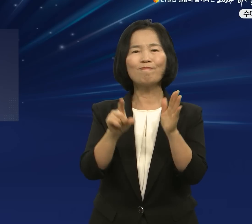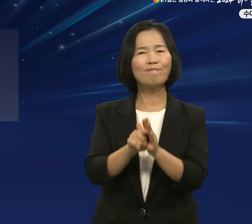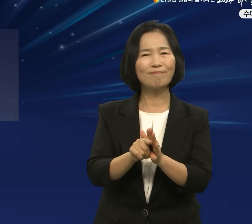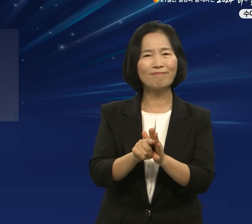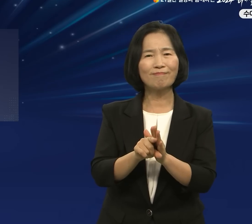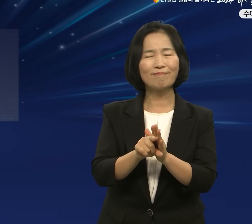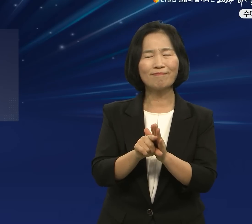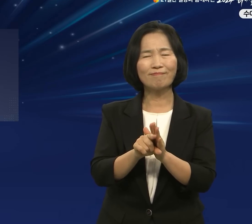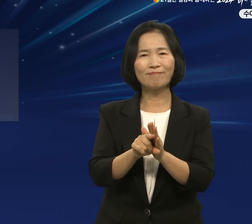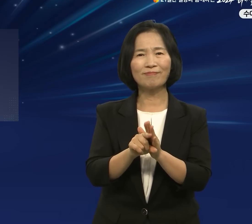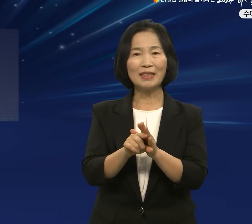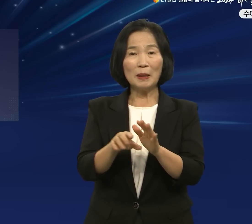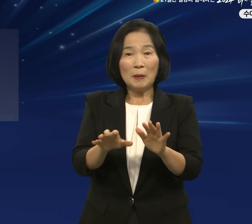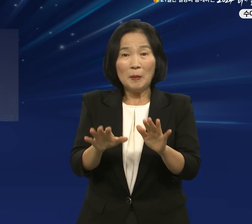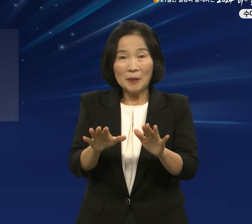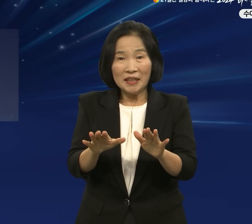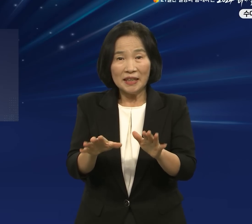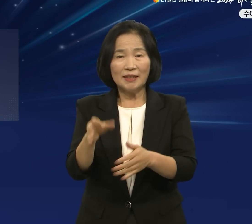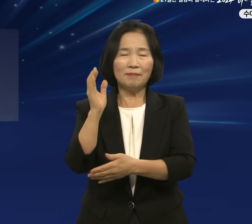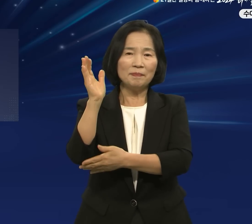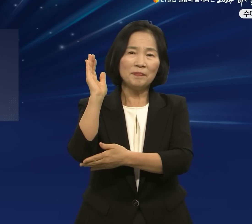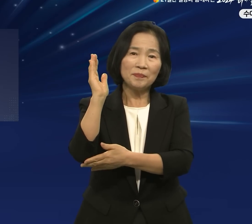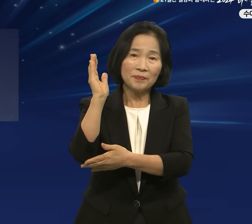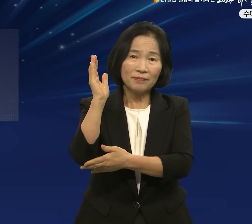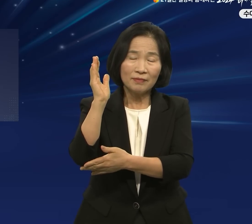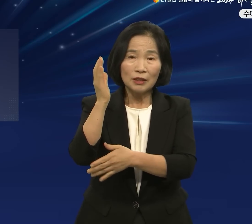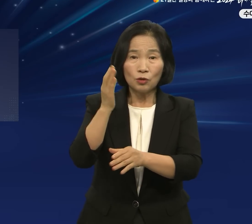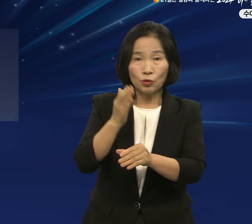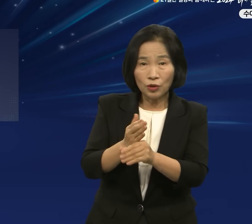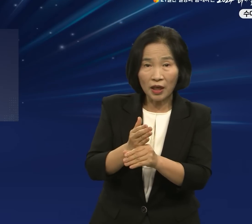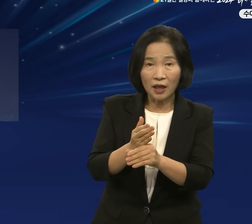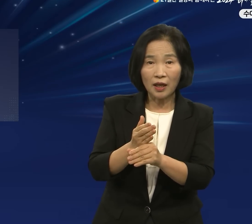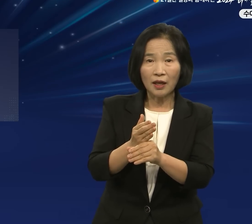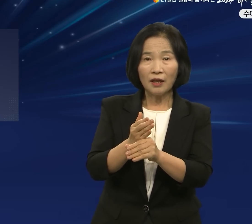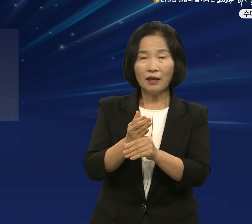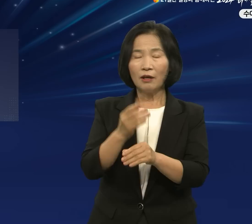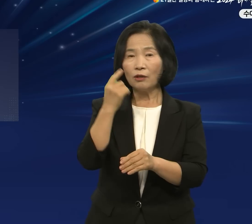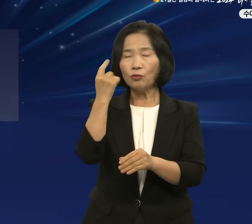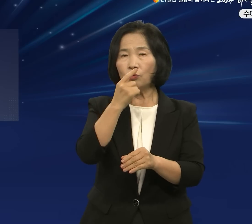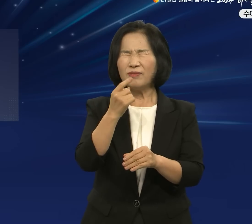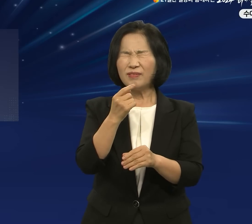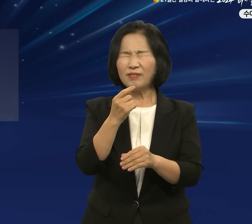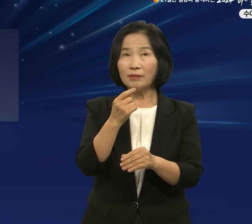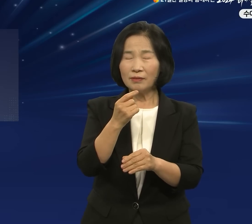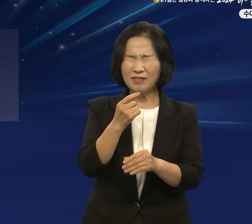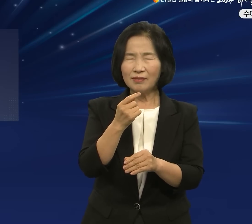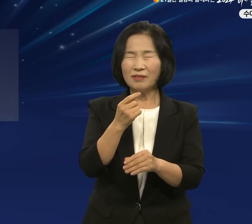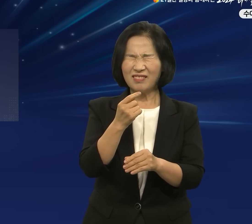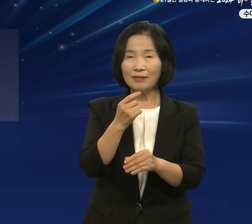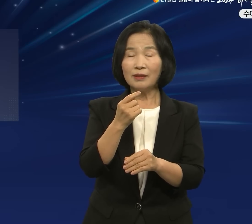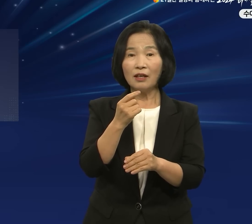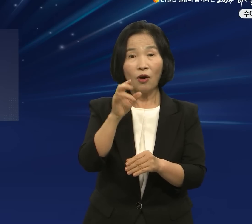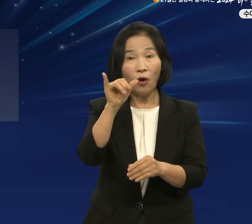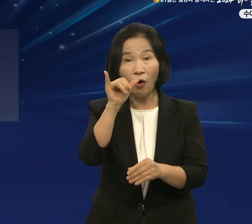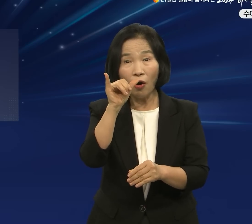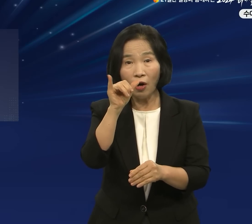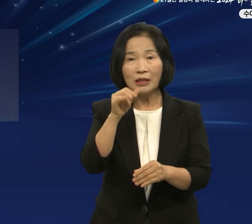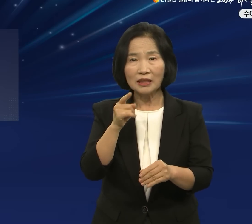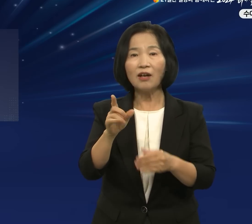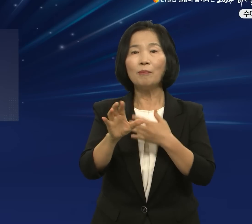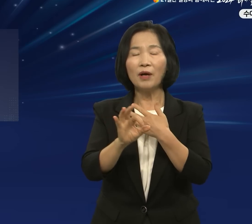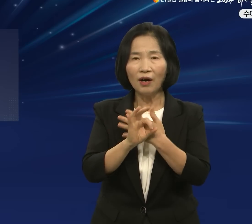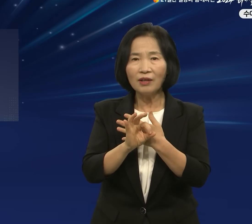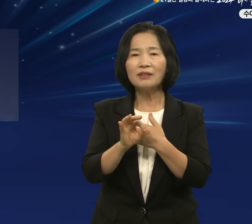제가 오늘 강의 중에 혹시 눈을 이렇게 깜빡이면 이해를 해 주십시오.